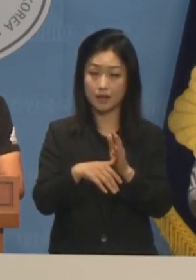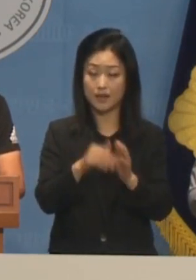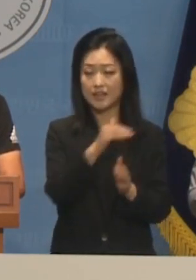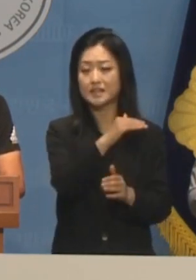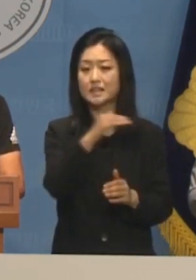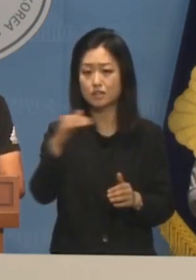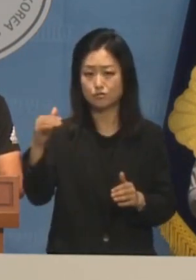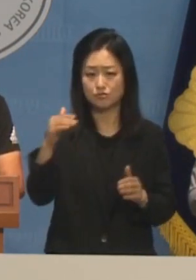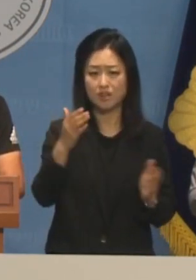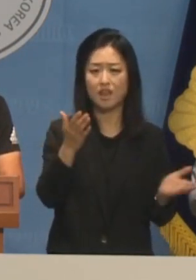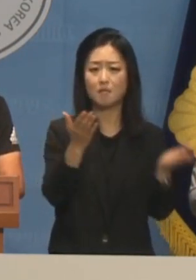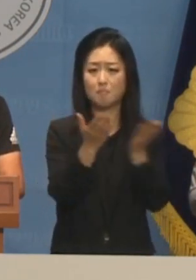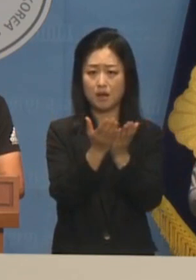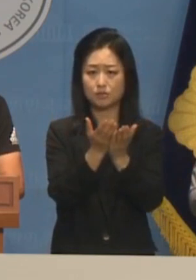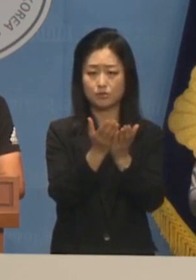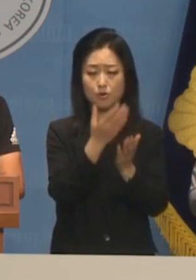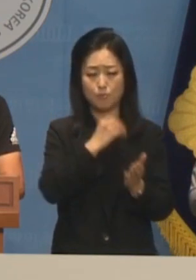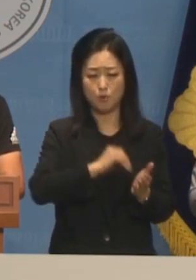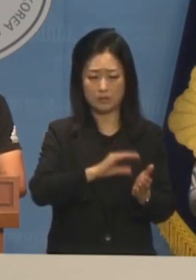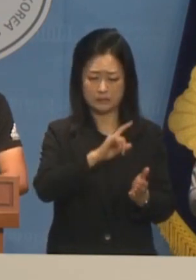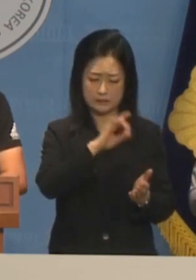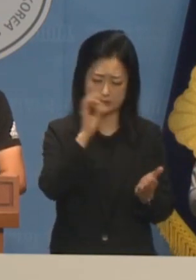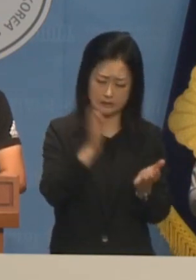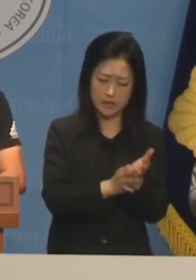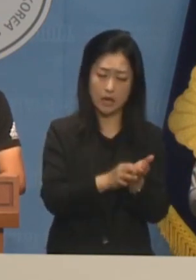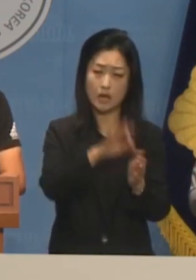제시한 임금과 복지